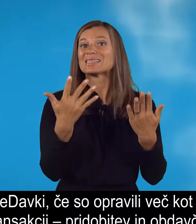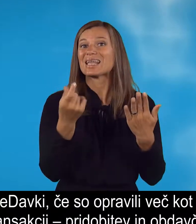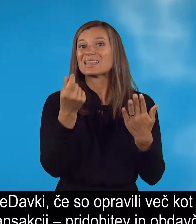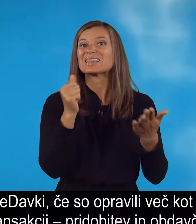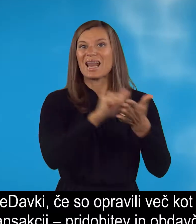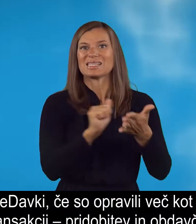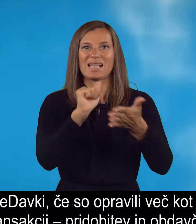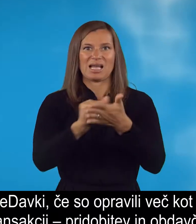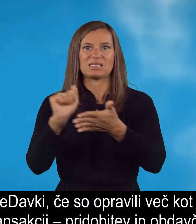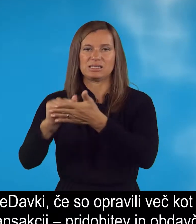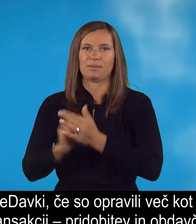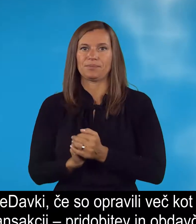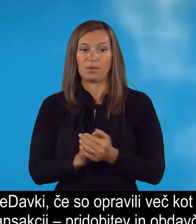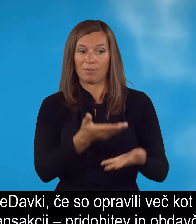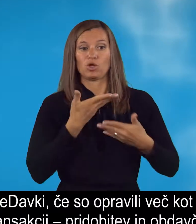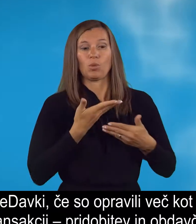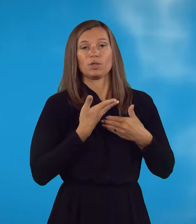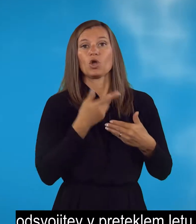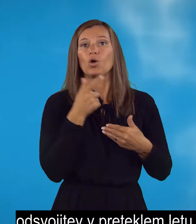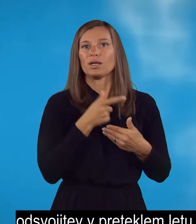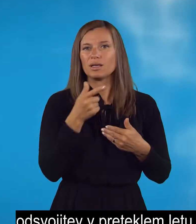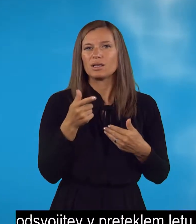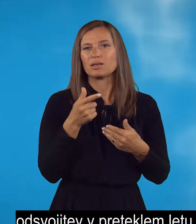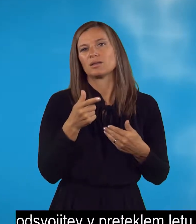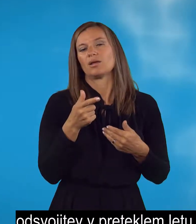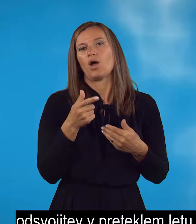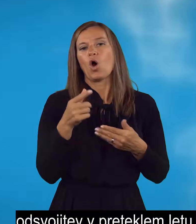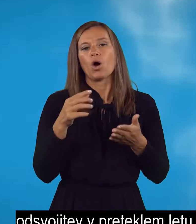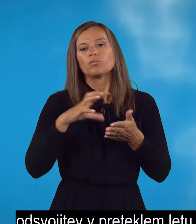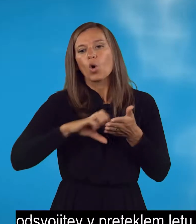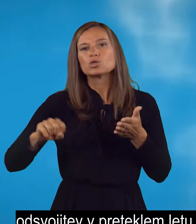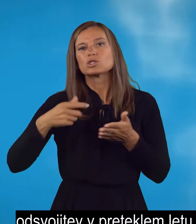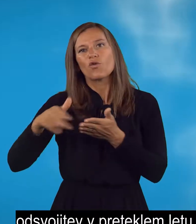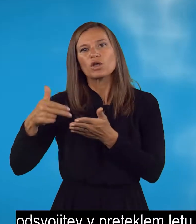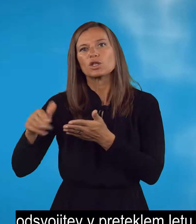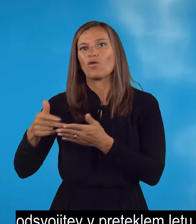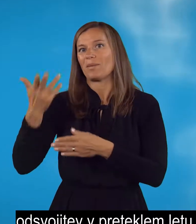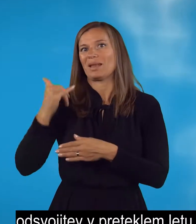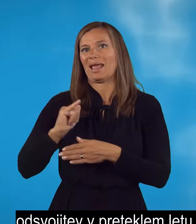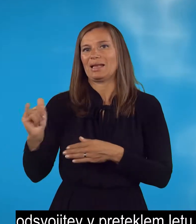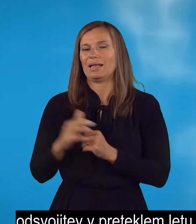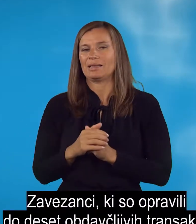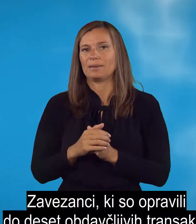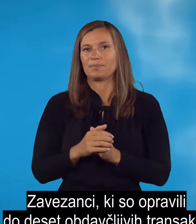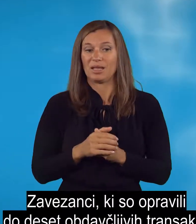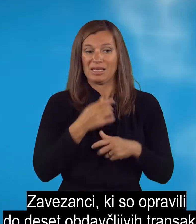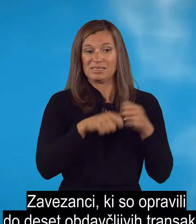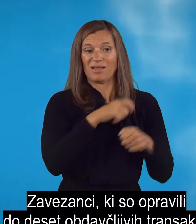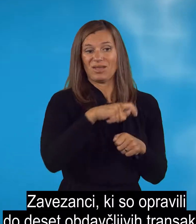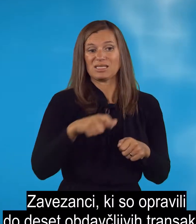transakcij, pridobitev in obdavčljivih odsvojitev v preteklem letu. Zavezanci, ki so opravili do